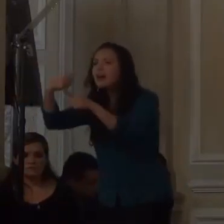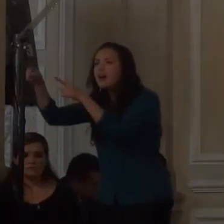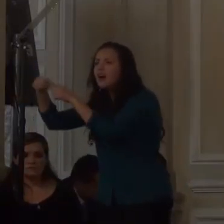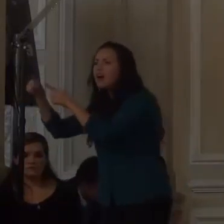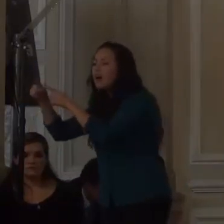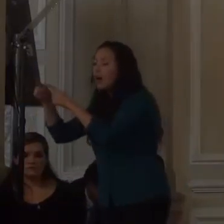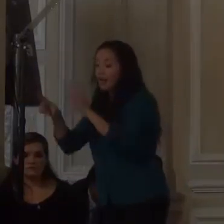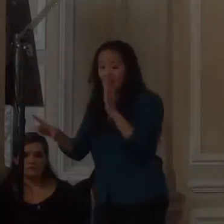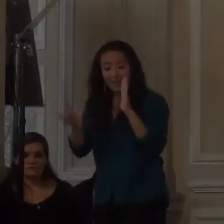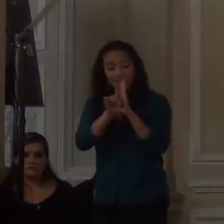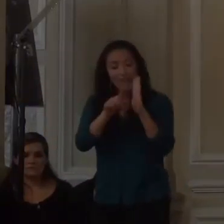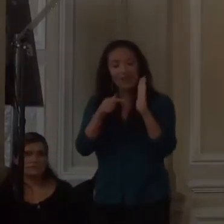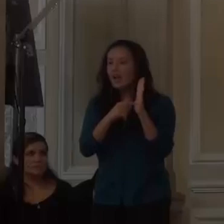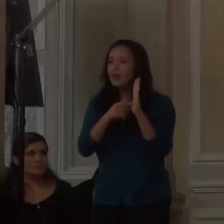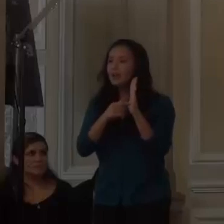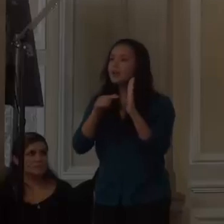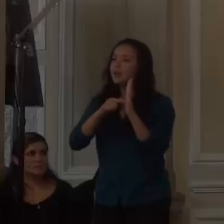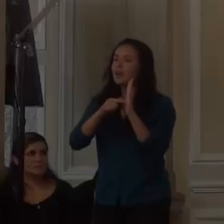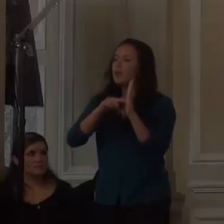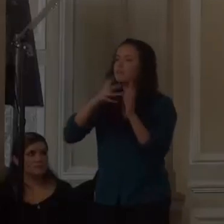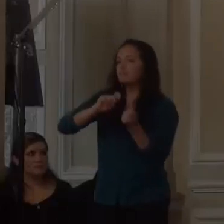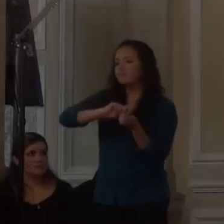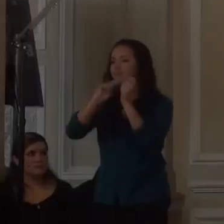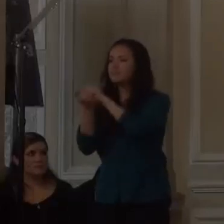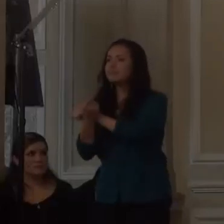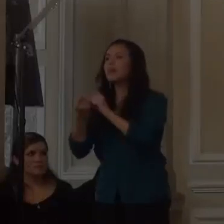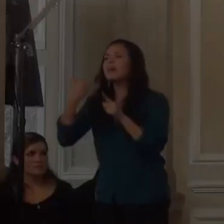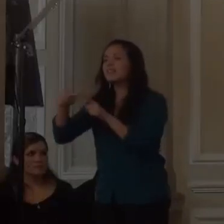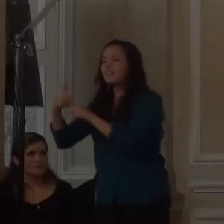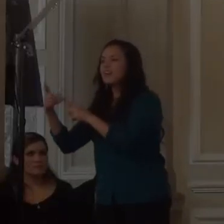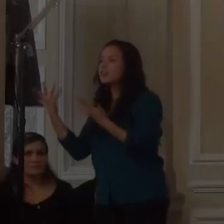traducirá a diversos sistemas de comunicación